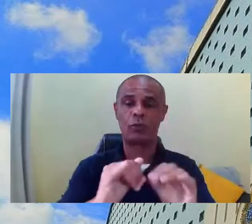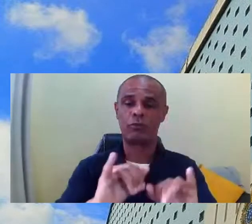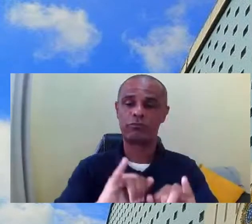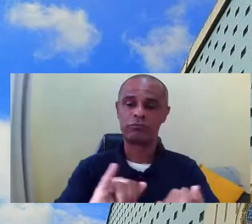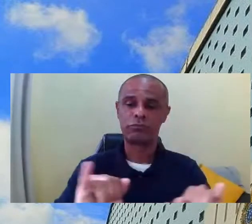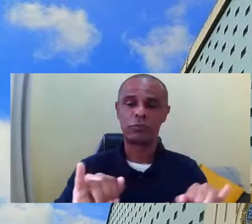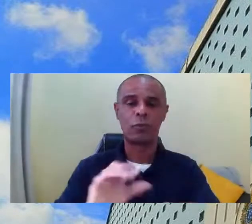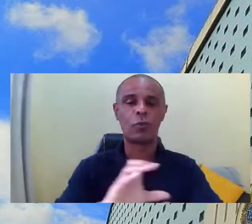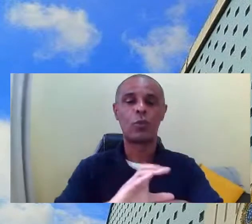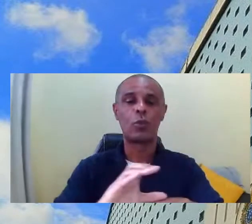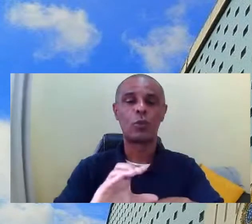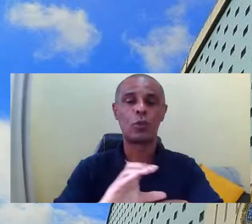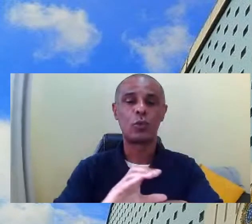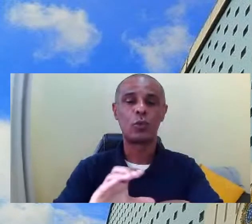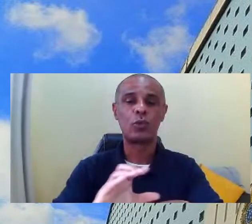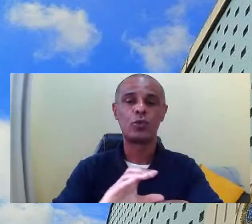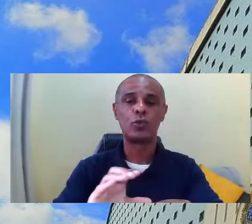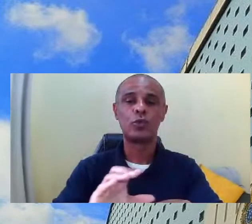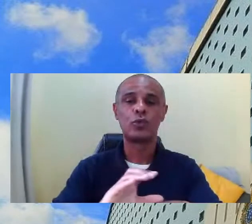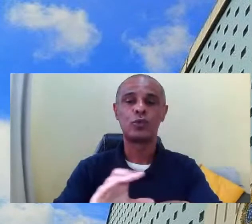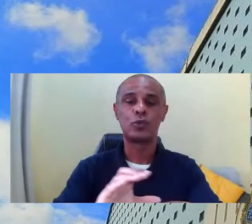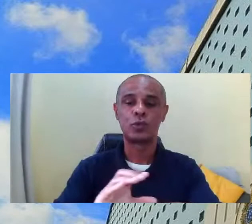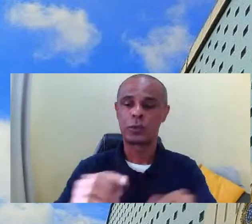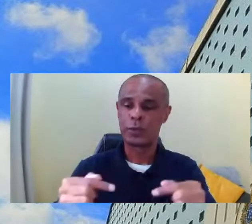qualificados de seu quadro docente?